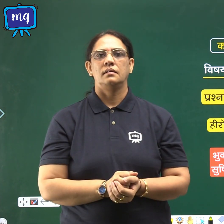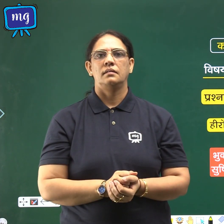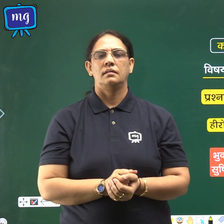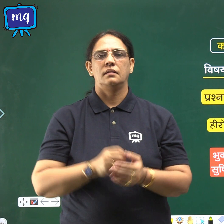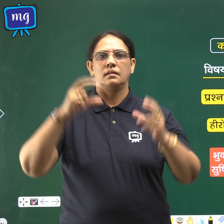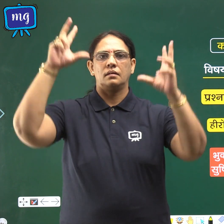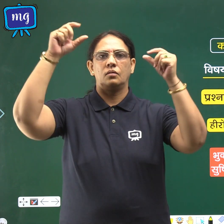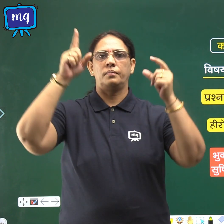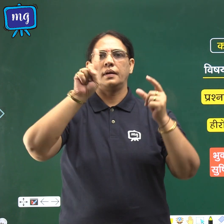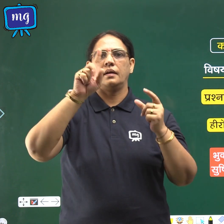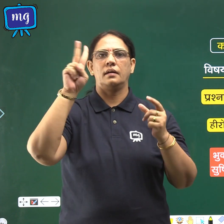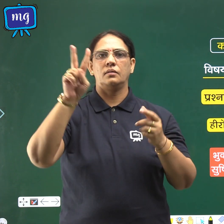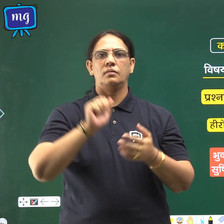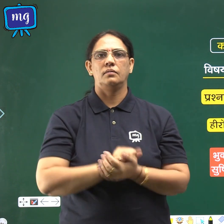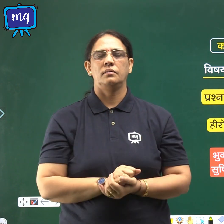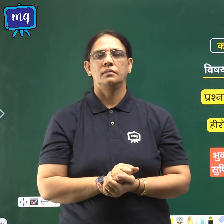प्रश्नावली 12